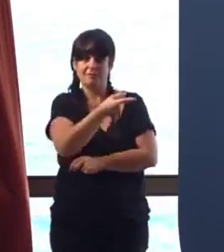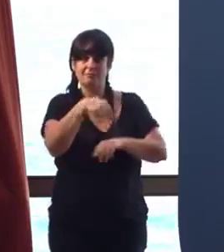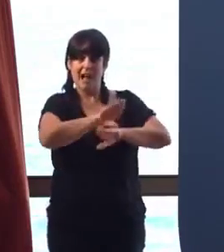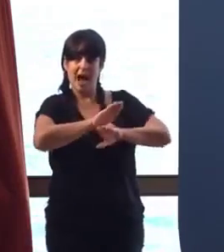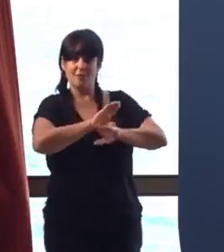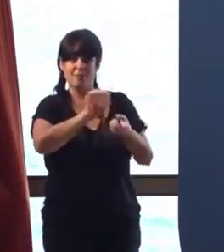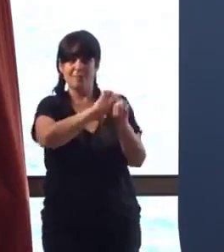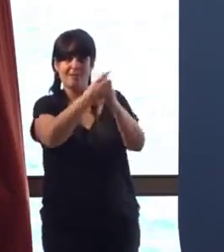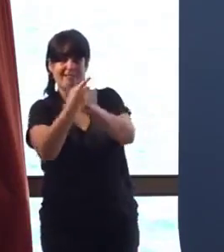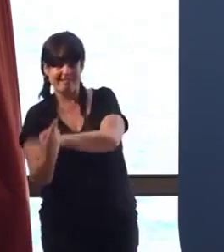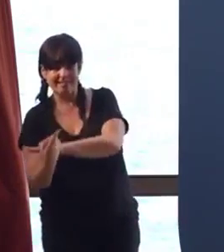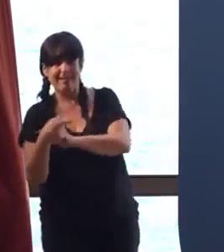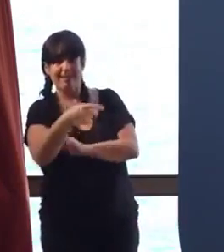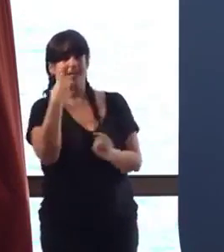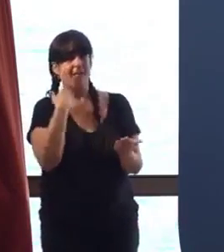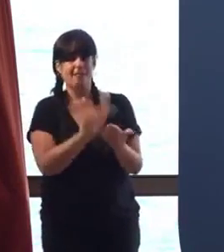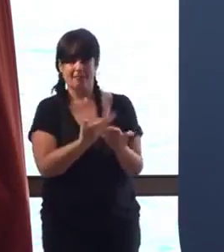mejor.